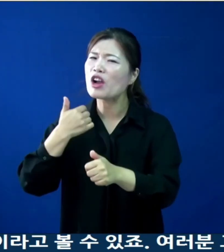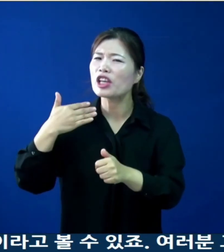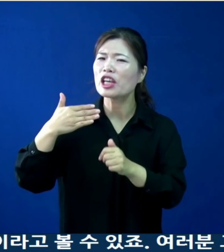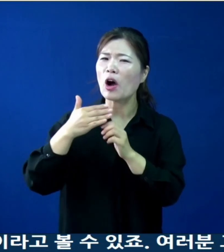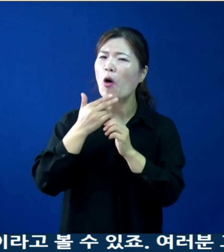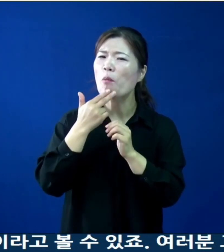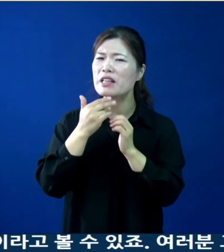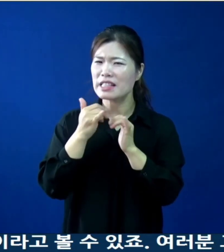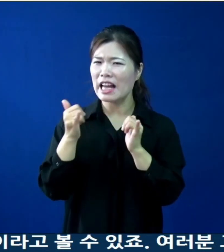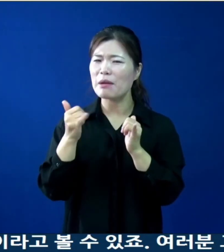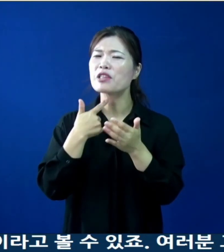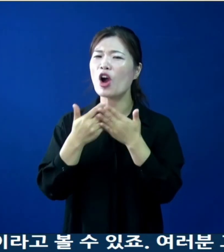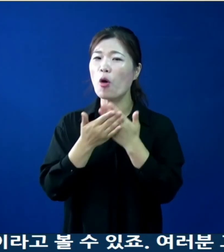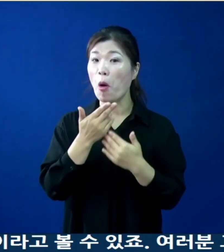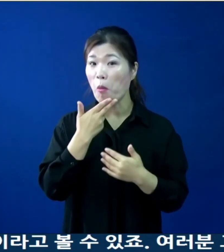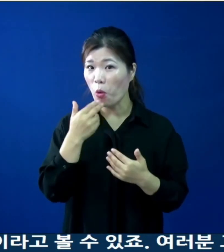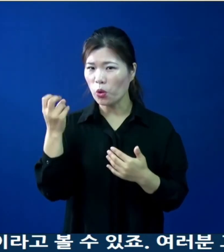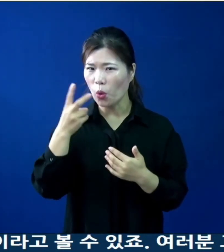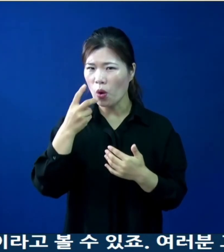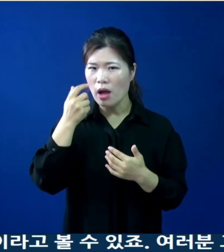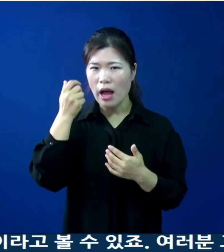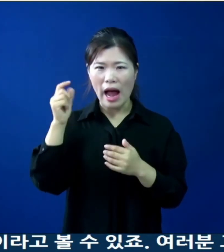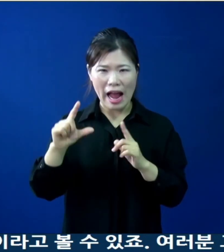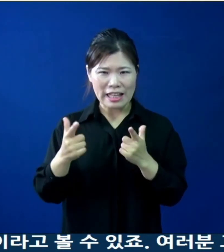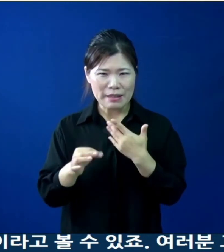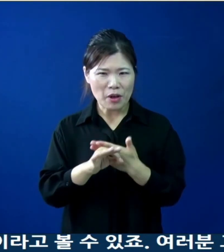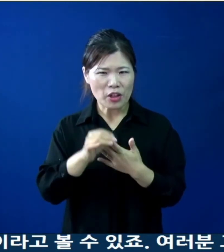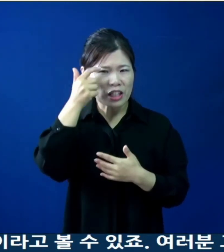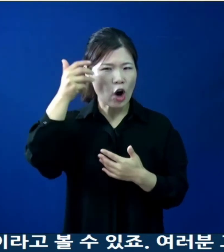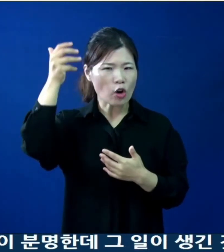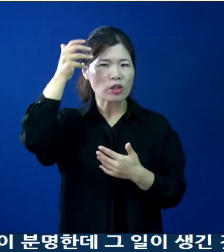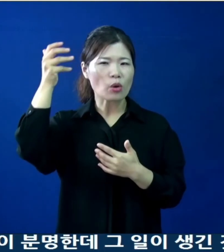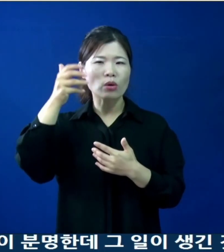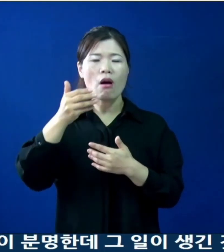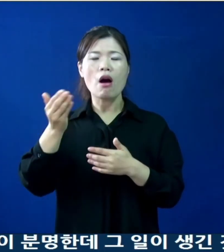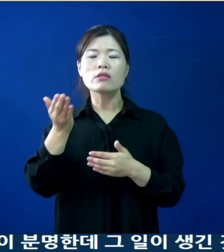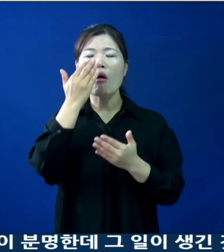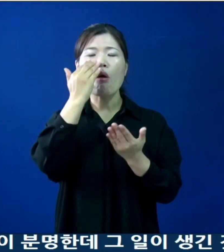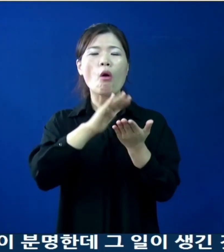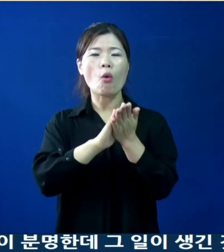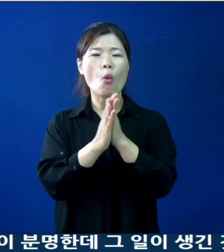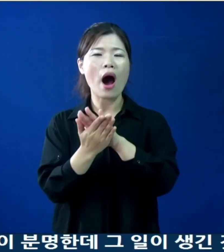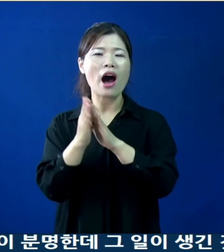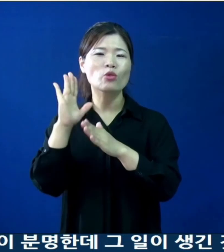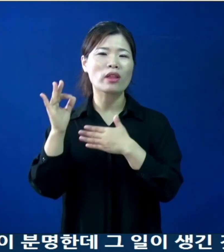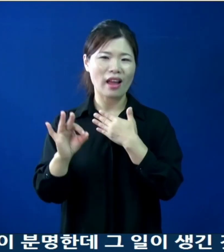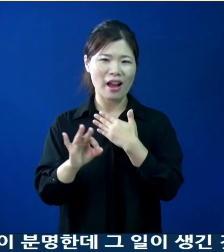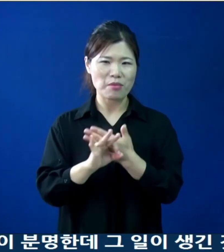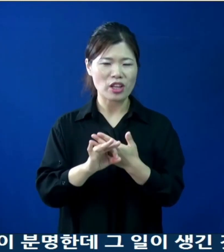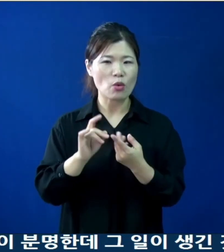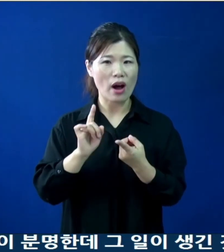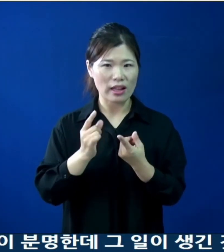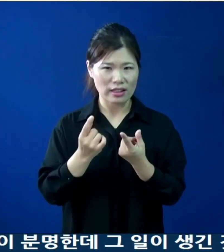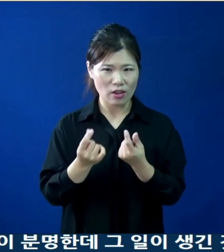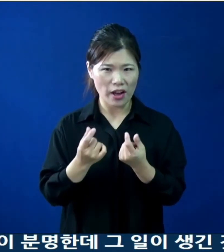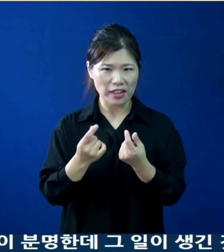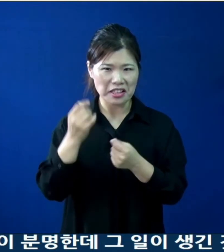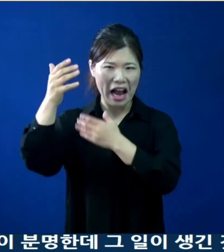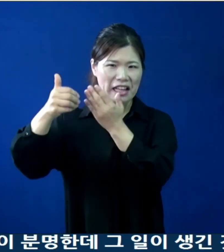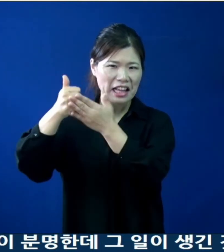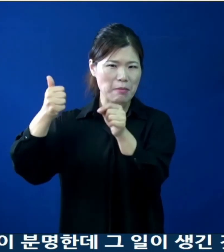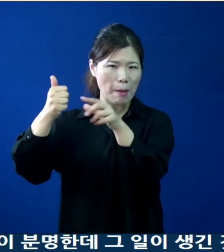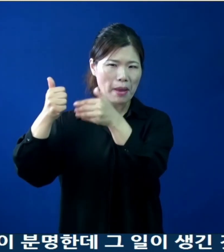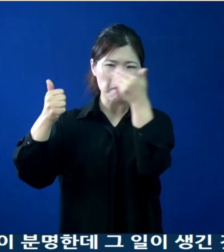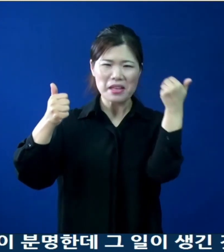혹은 너무 영적으로 성화된 분. 대부분의 우리들은 이런 감정들을 나의 경험으로 가졌을